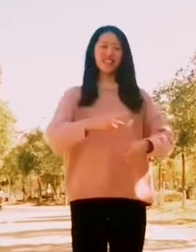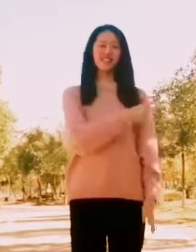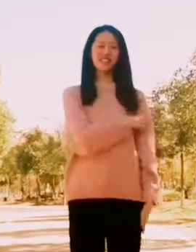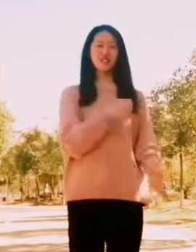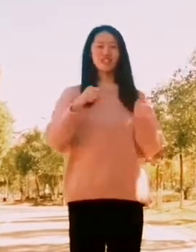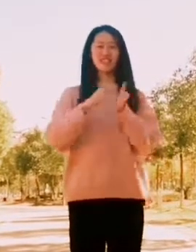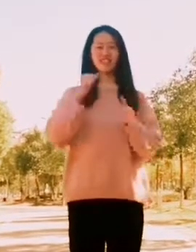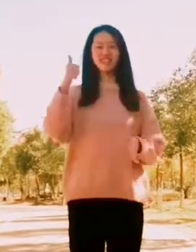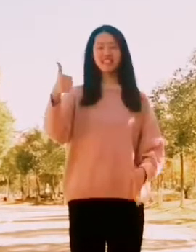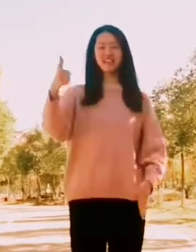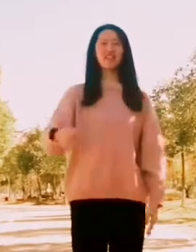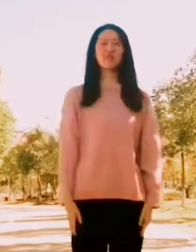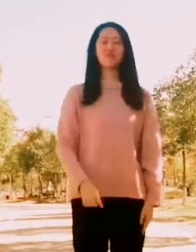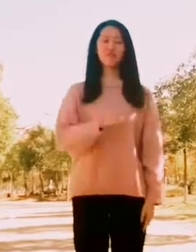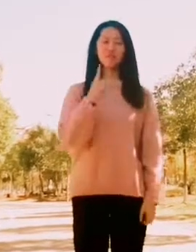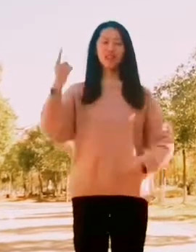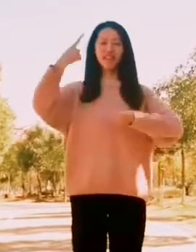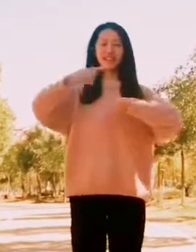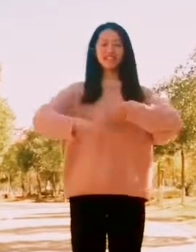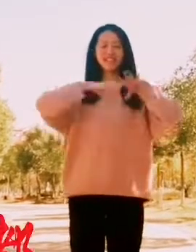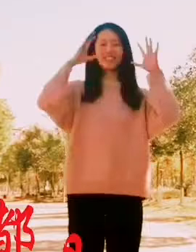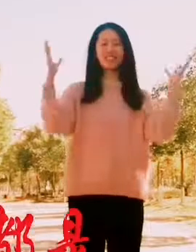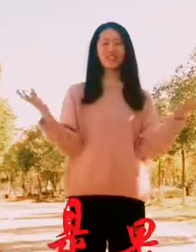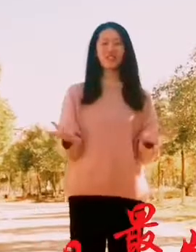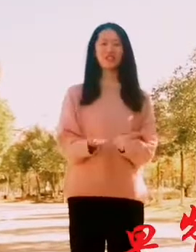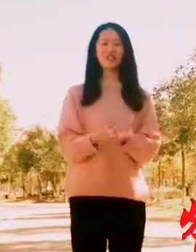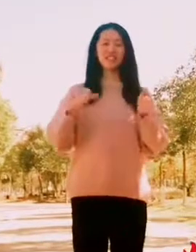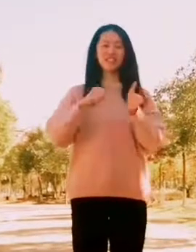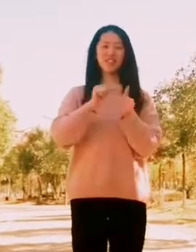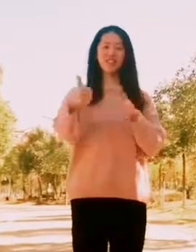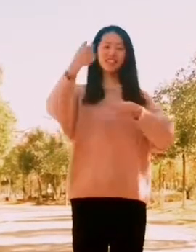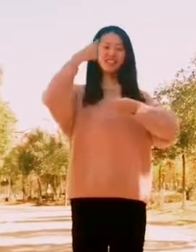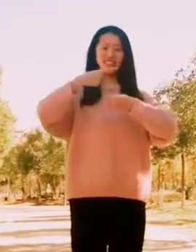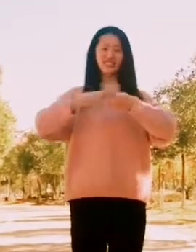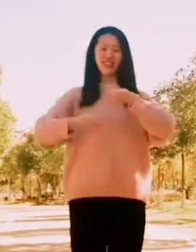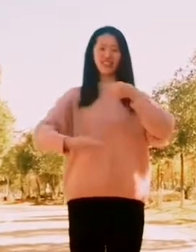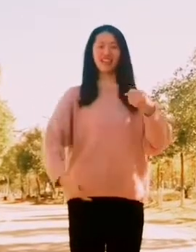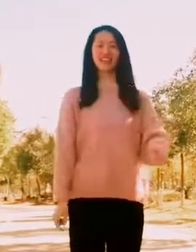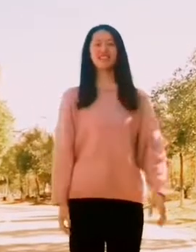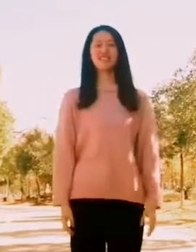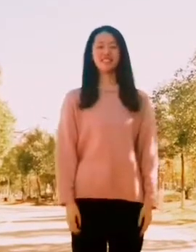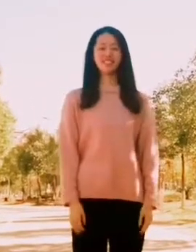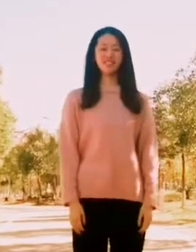念都值得点赞，每一年都是最赞的一年。